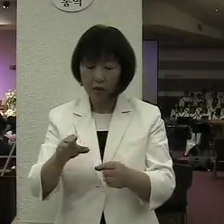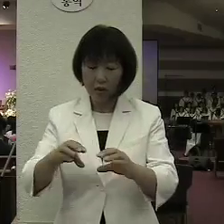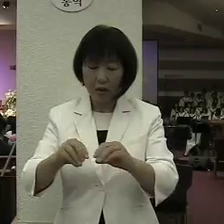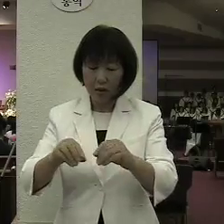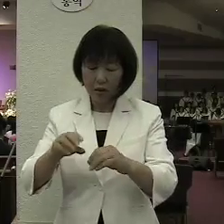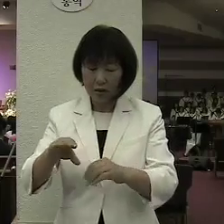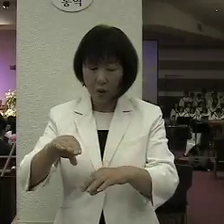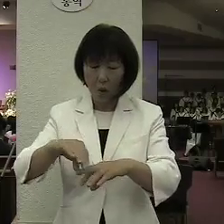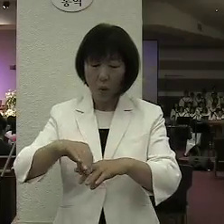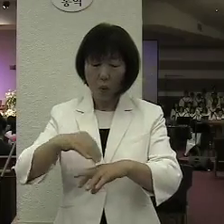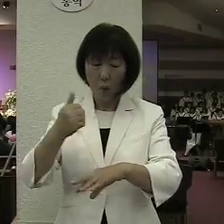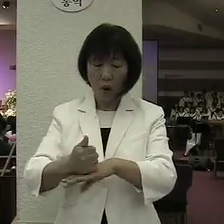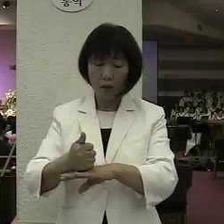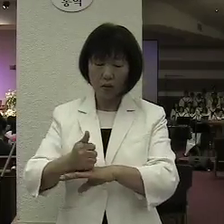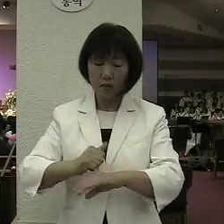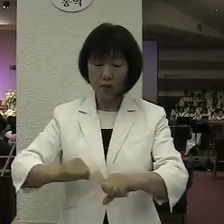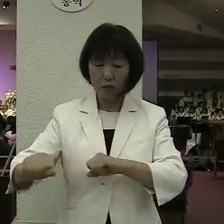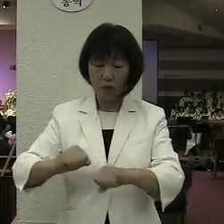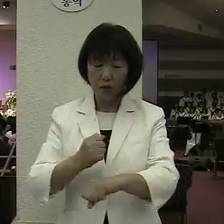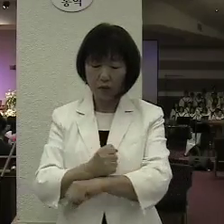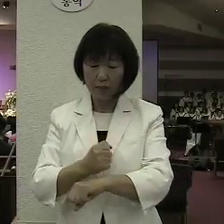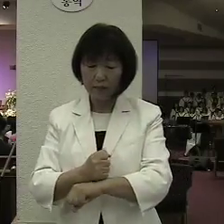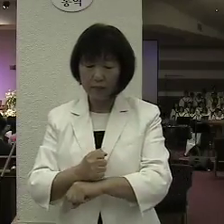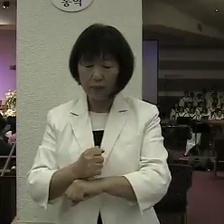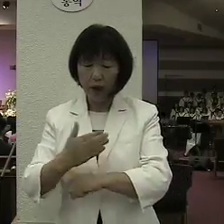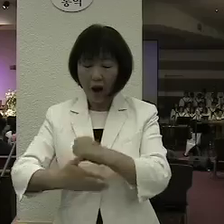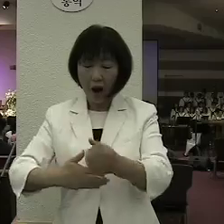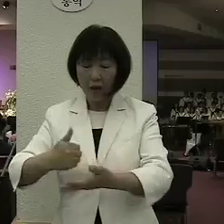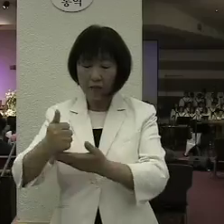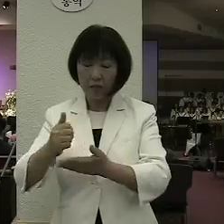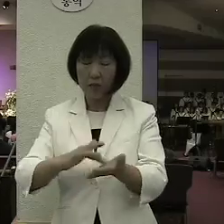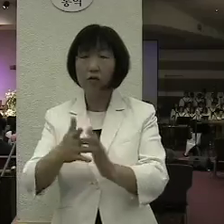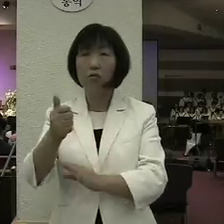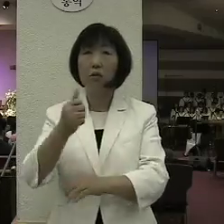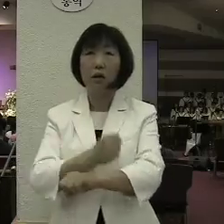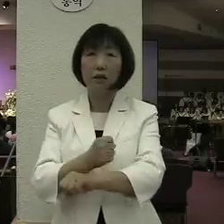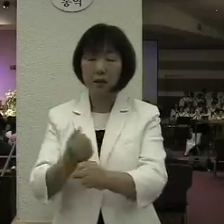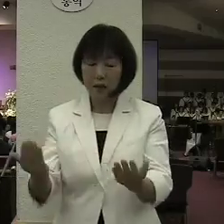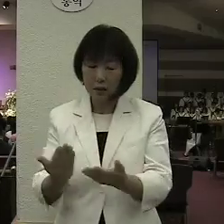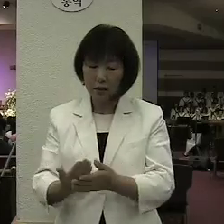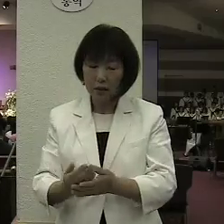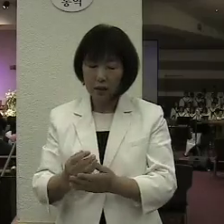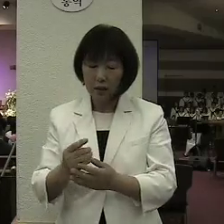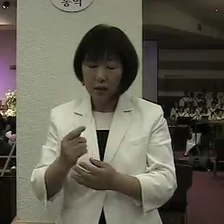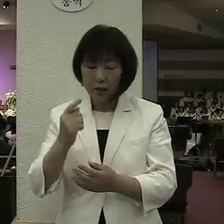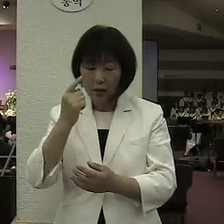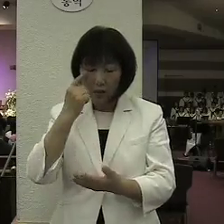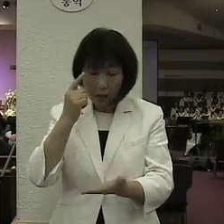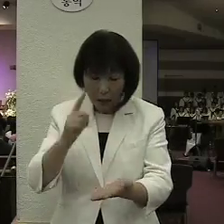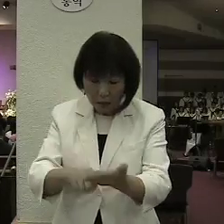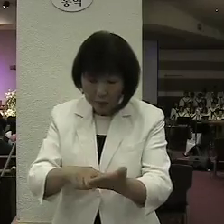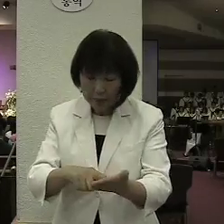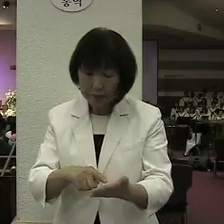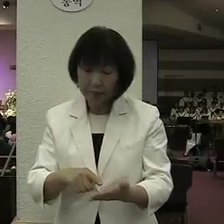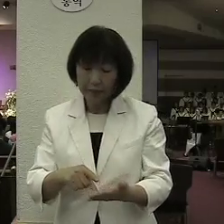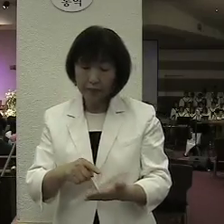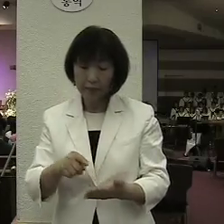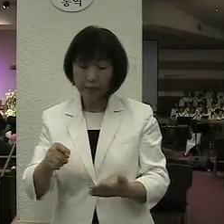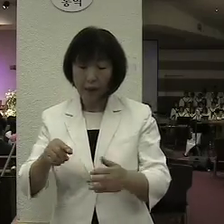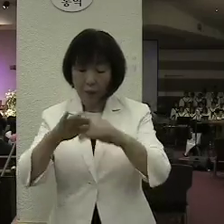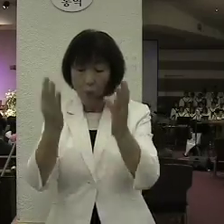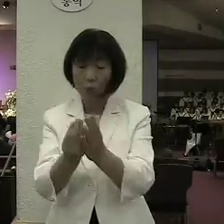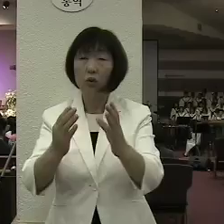합당하신 주님께서 그 책을 열고 읽으시기 시작할 때 무슨 일이 벌어지는가 9절 하반절에